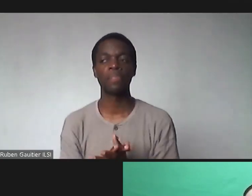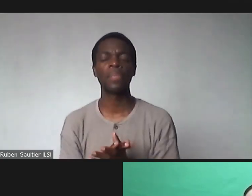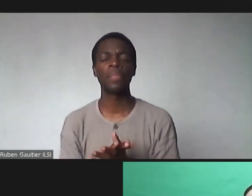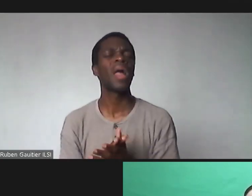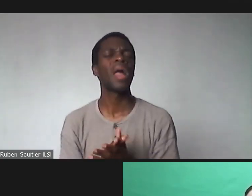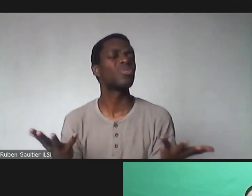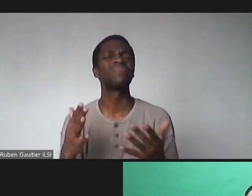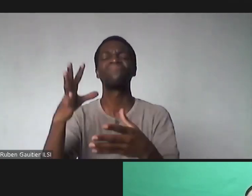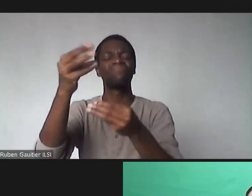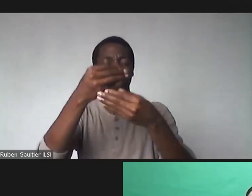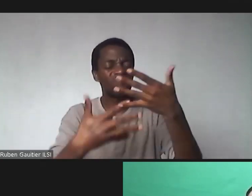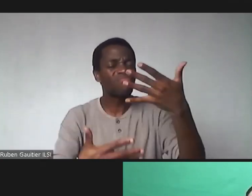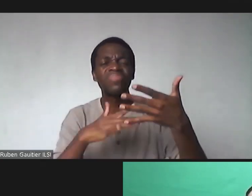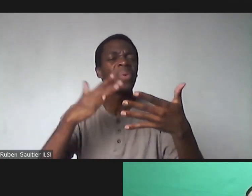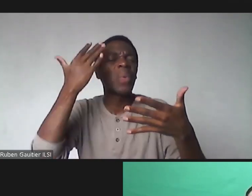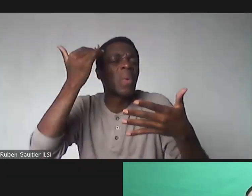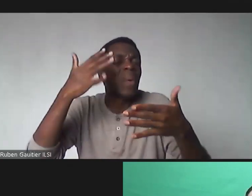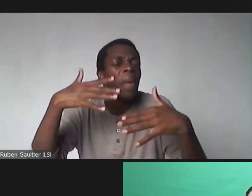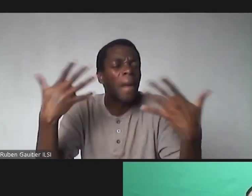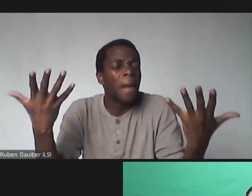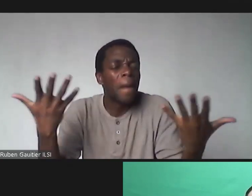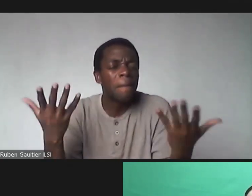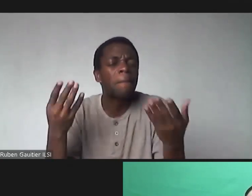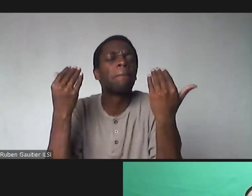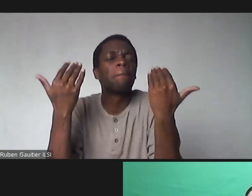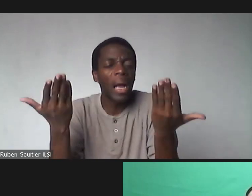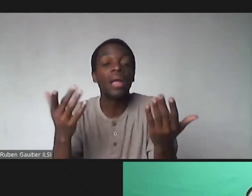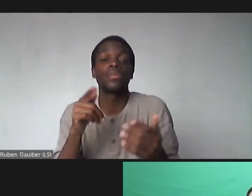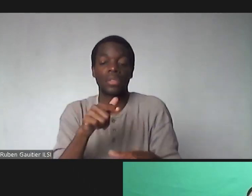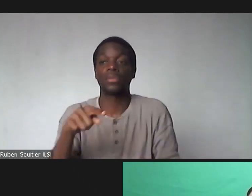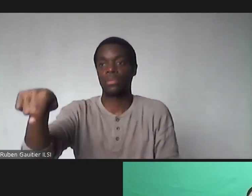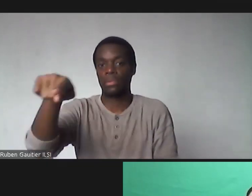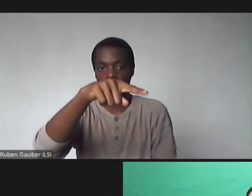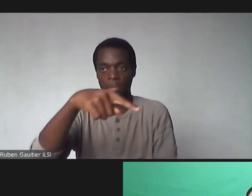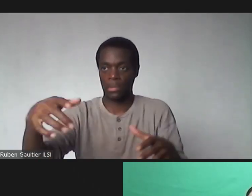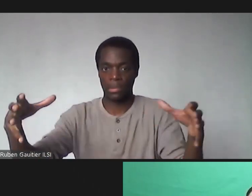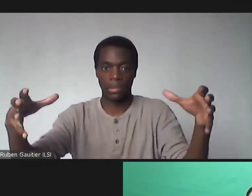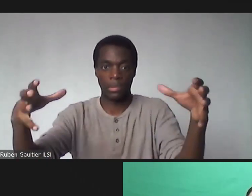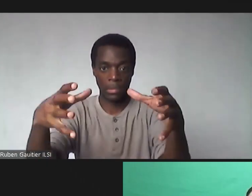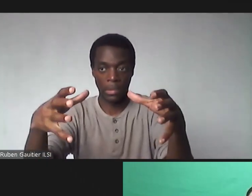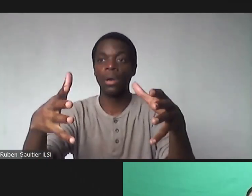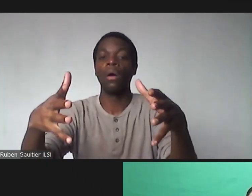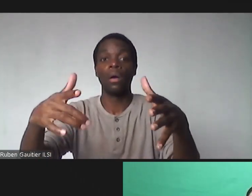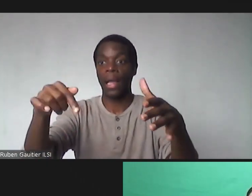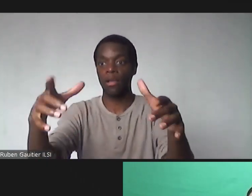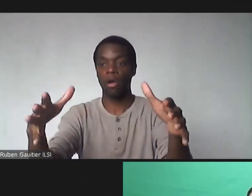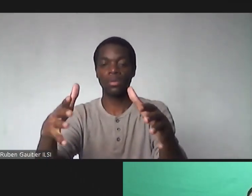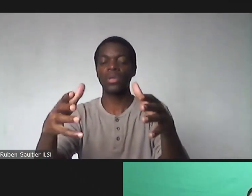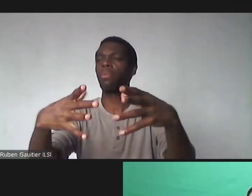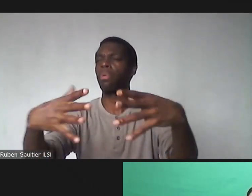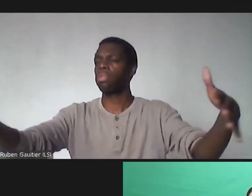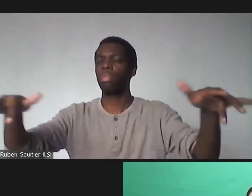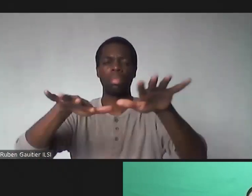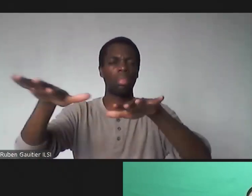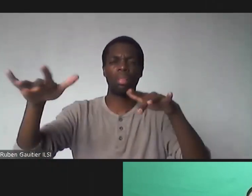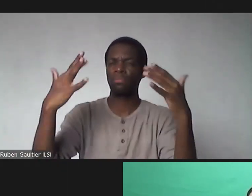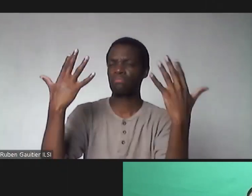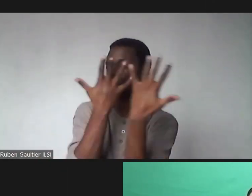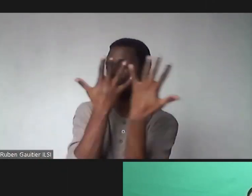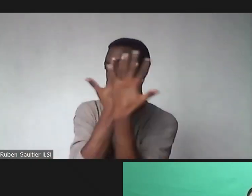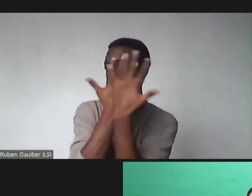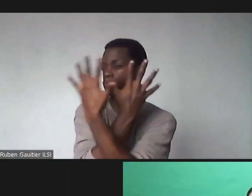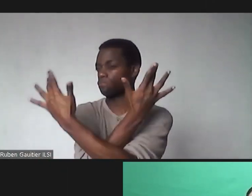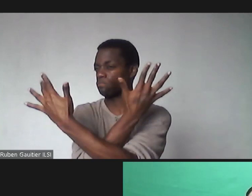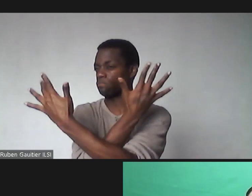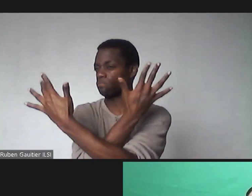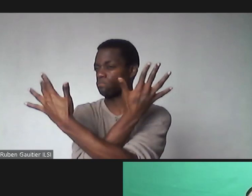datos? Por un lado, instrumentalizan las demandas de los grupos organizados. Eso es muy importante. Es como una relación, los grupos demandan los